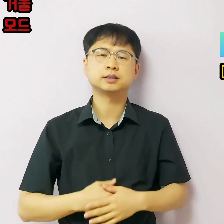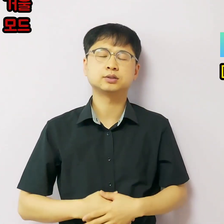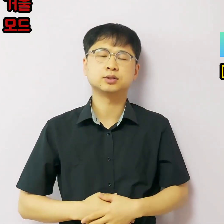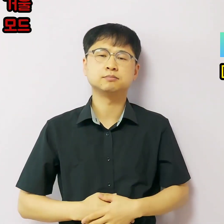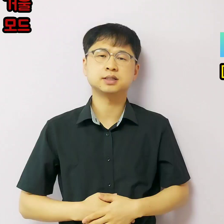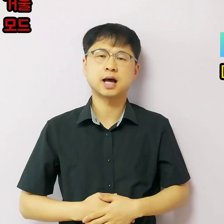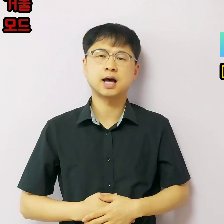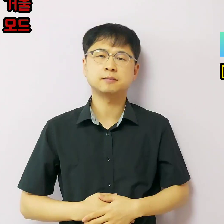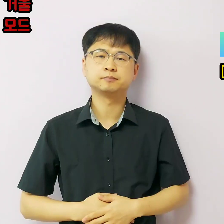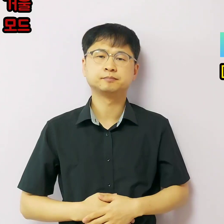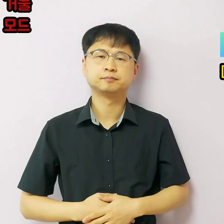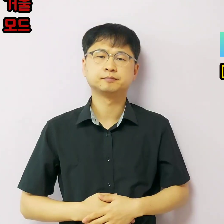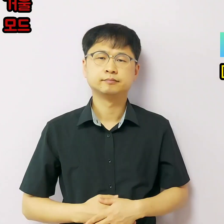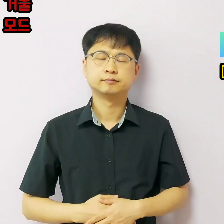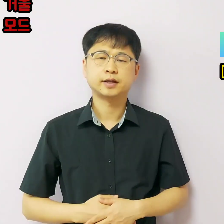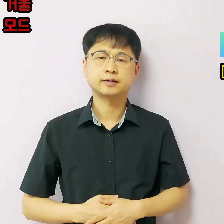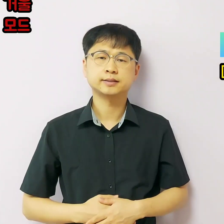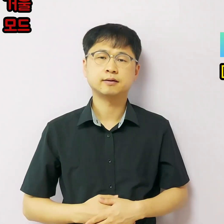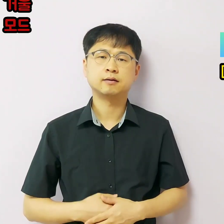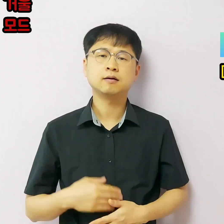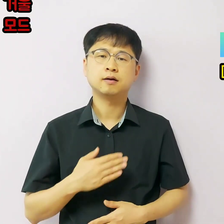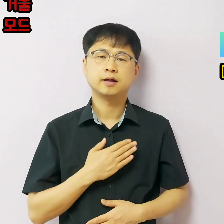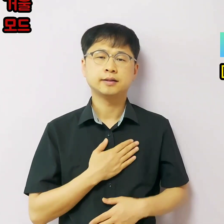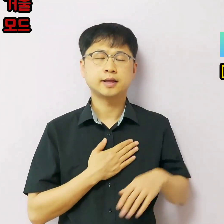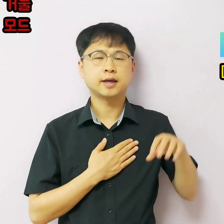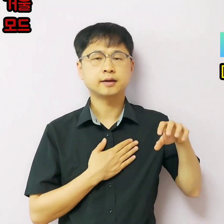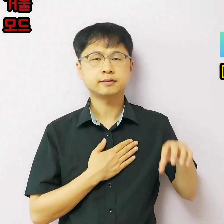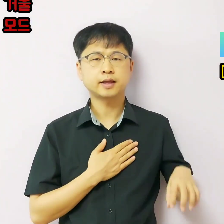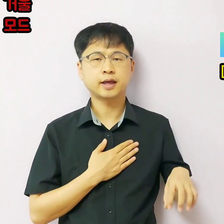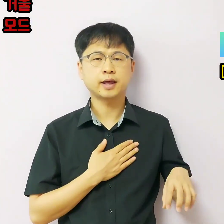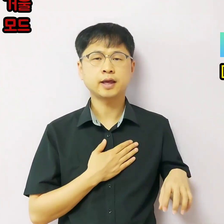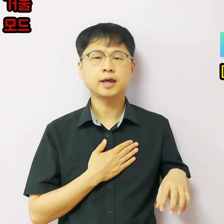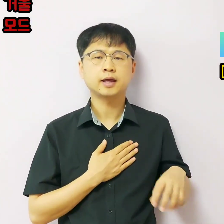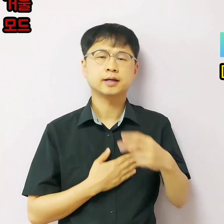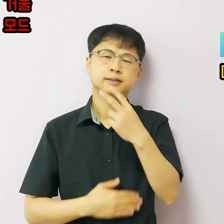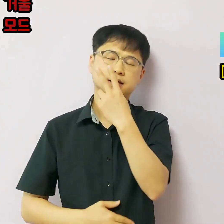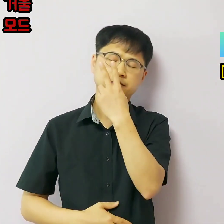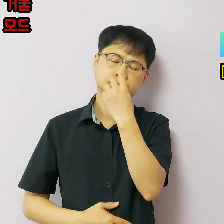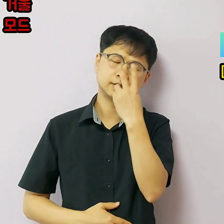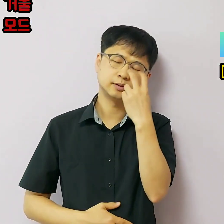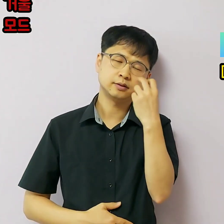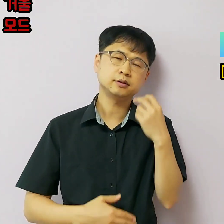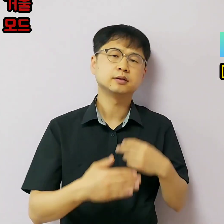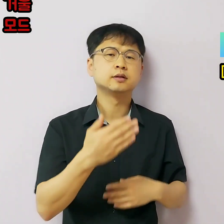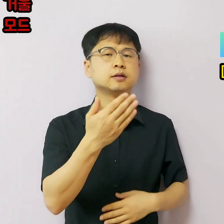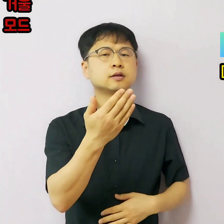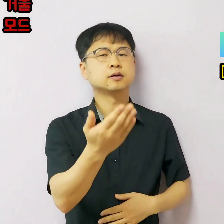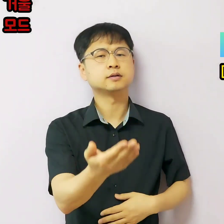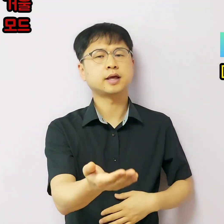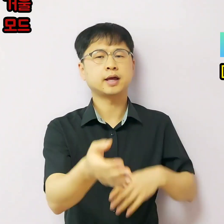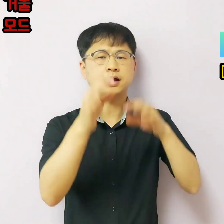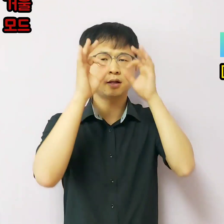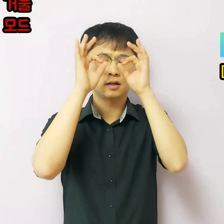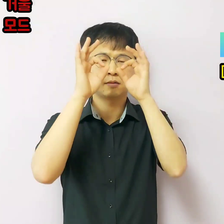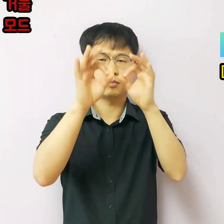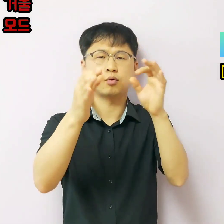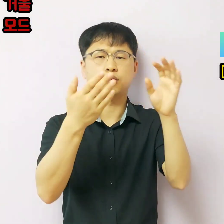수 있습니다. 네, 그래서 내 곁에 잠든 그댈